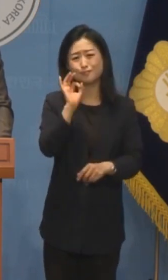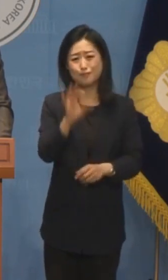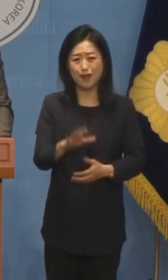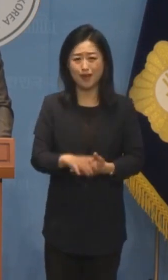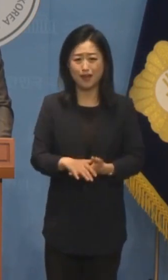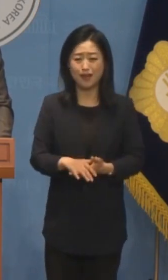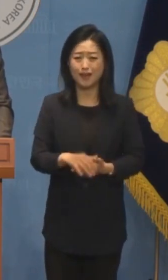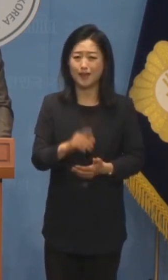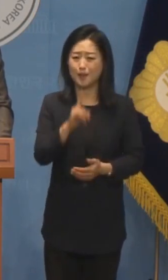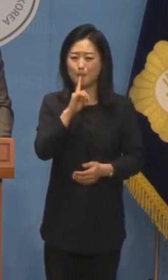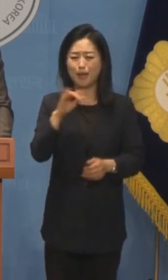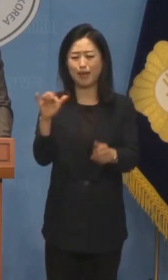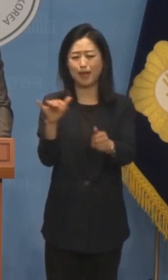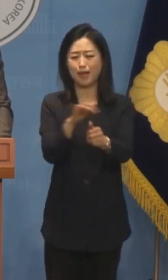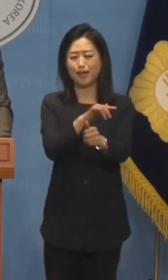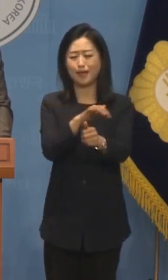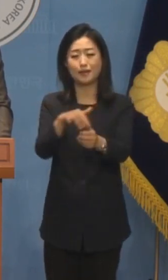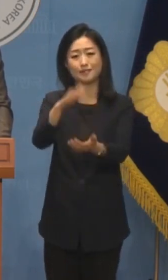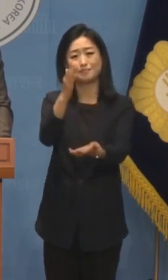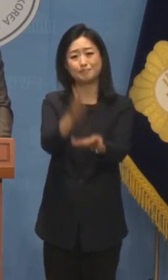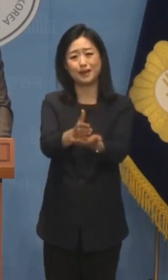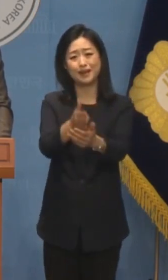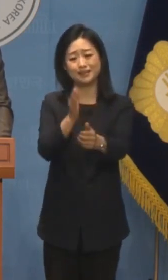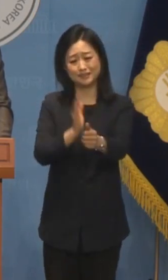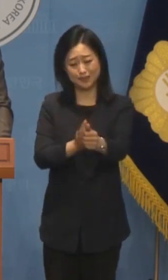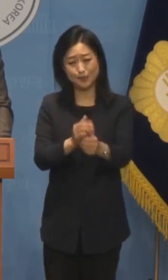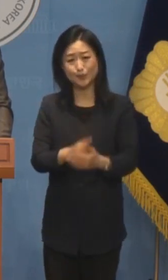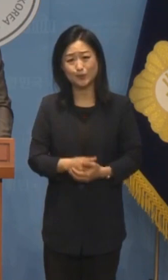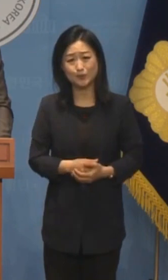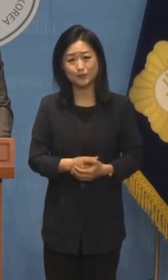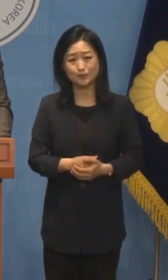이빨린 말로 다음 세대를 유린하고 희롱하고 있는